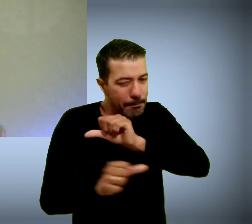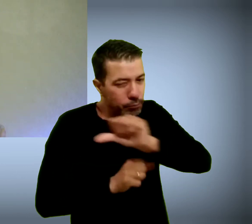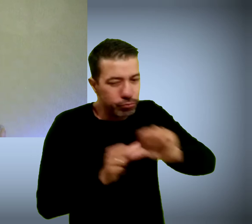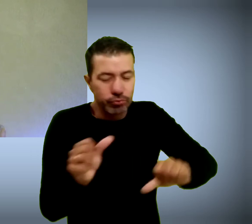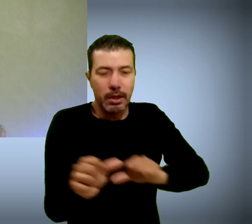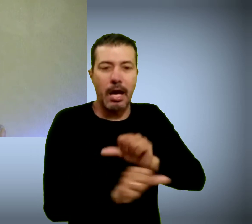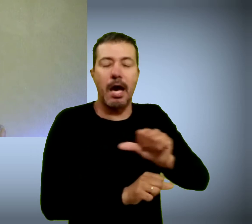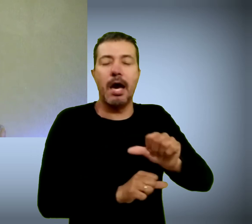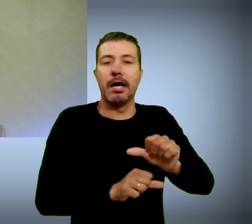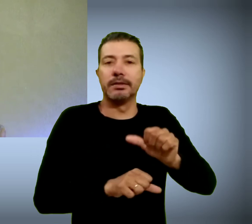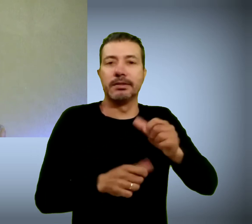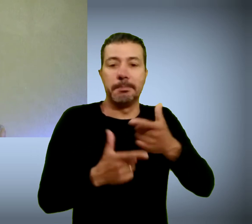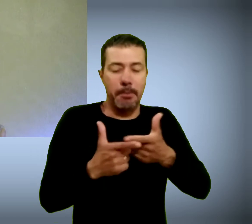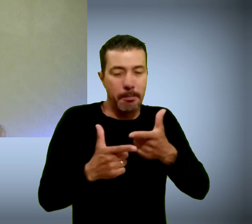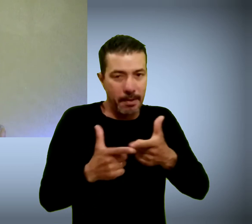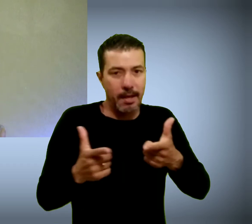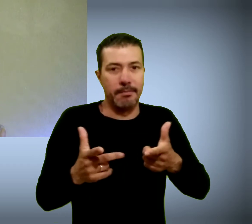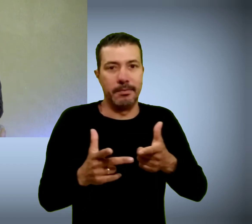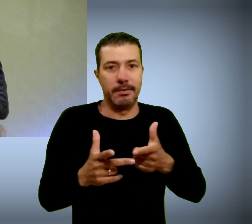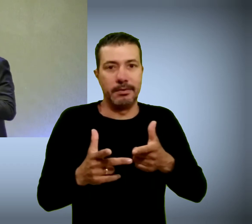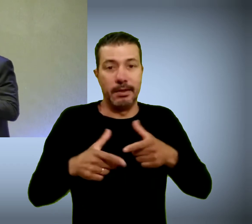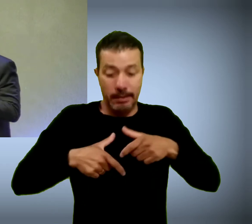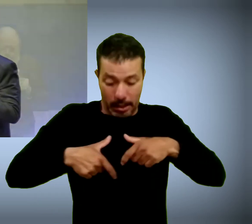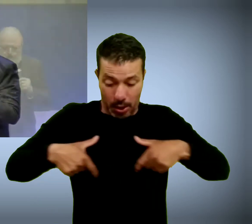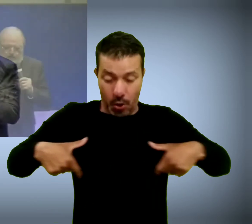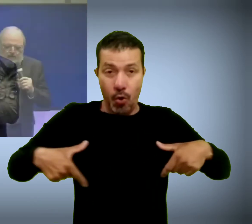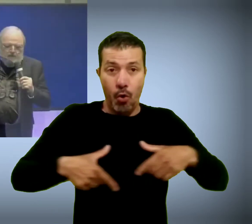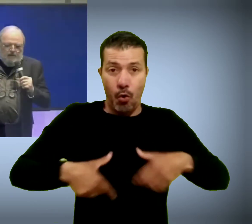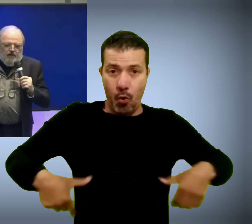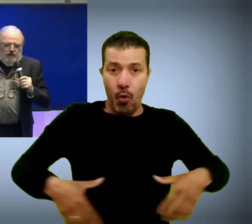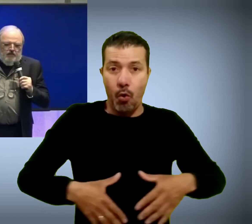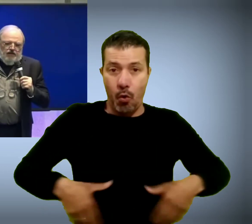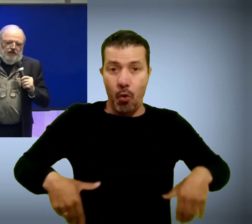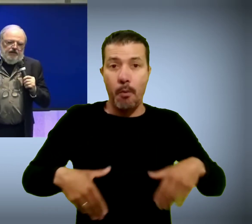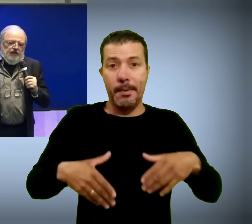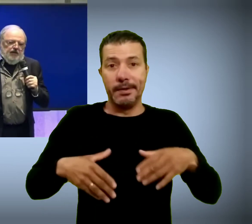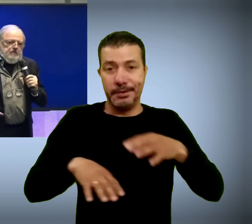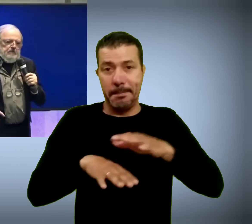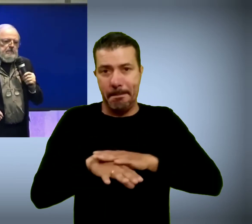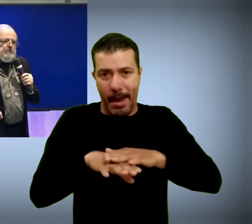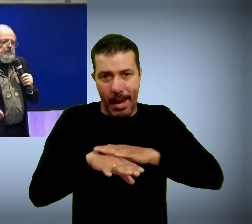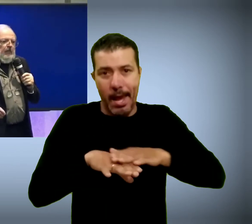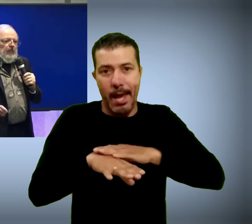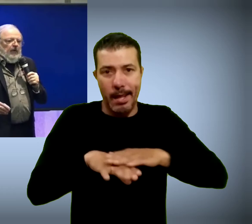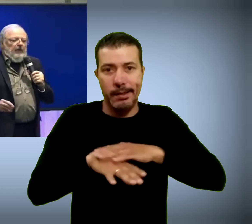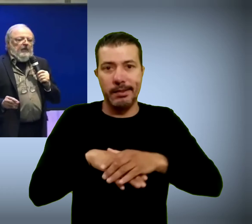situação. Essas túnicas de pele que ele fez, a gente imagina assim,